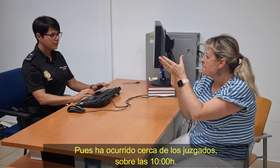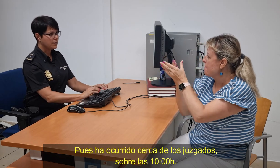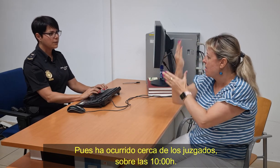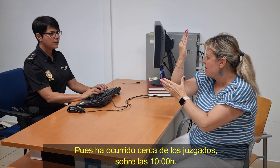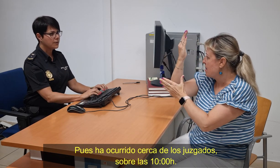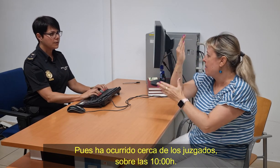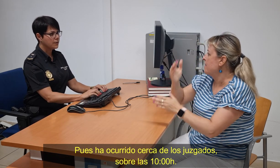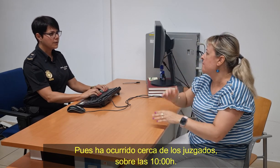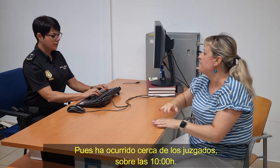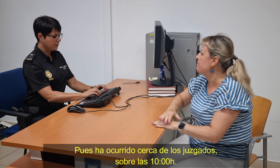juzgados, sobre las 10 de la mañana.